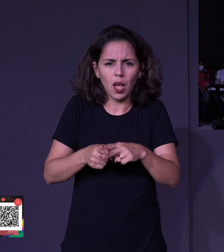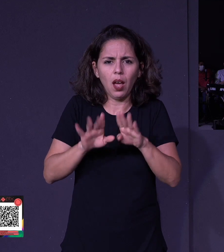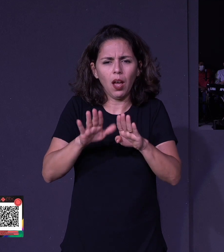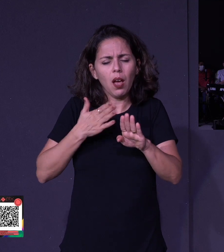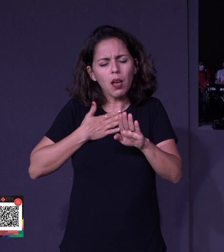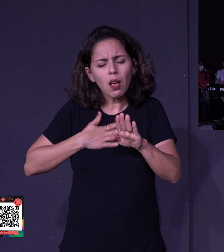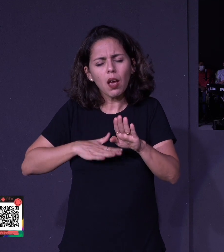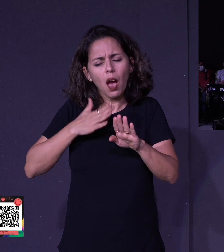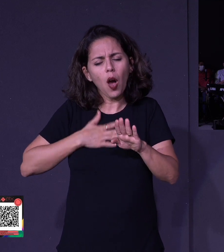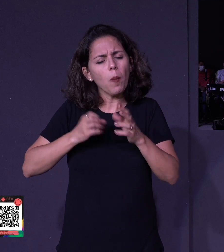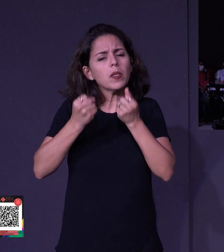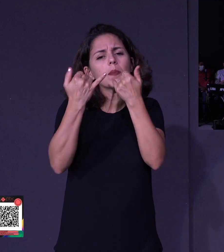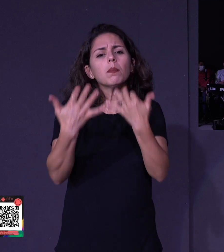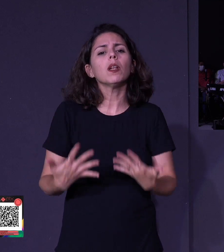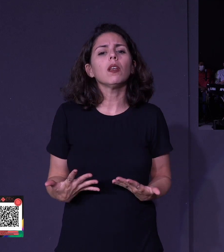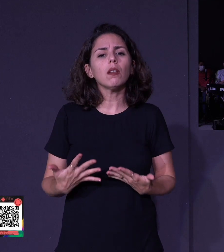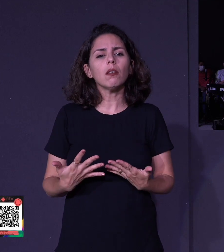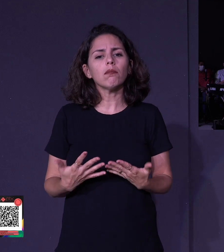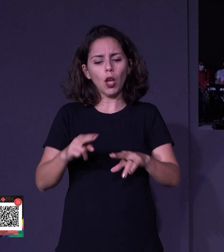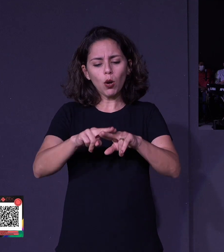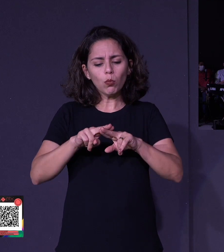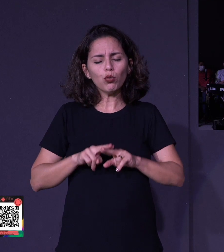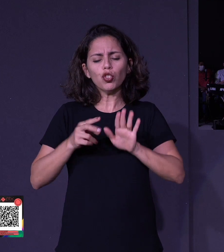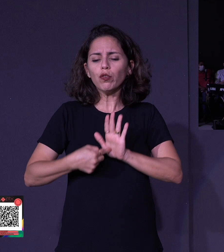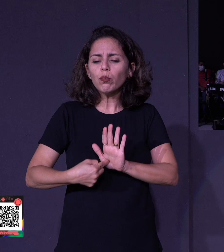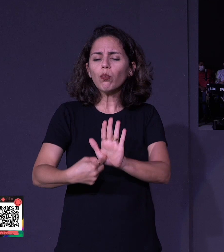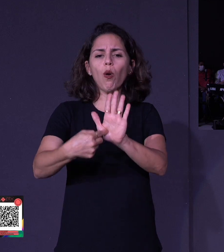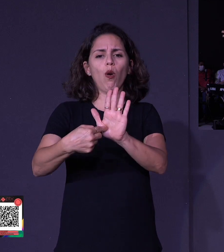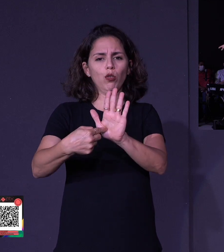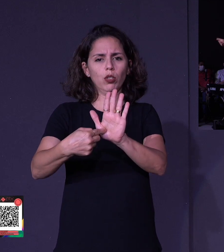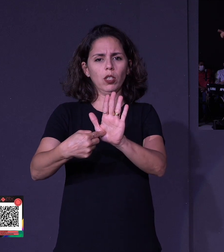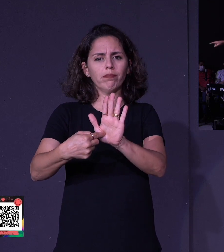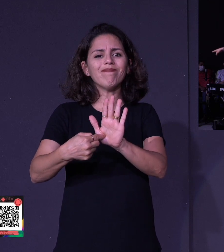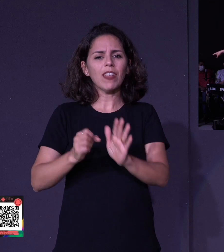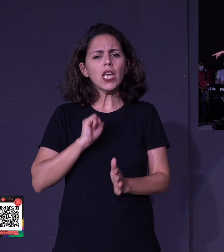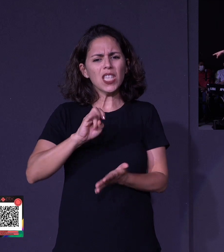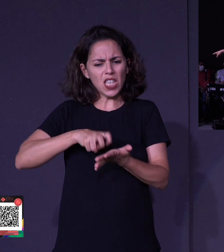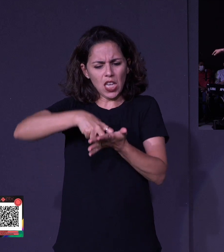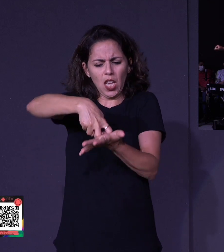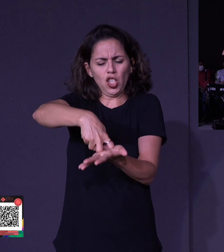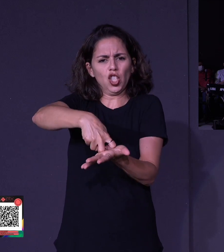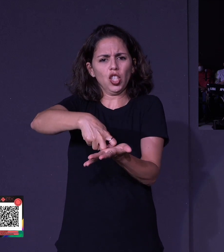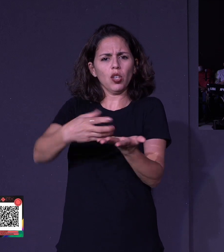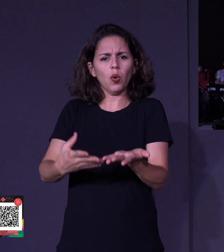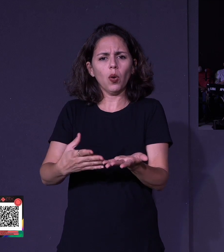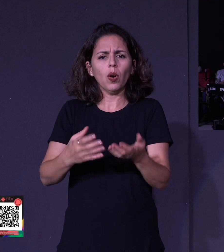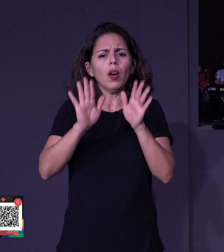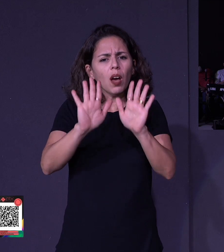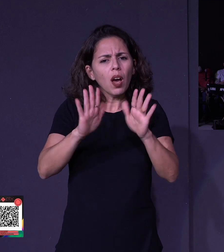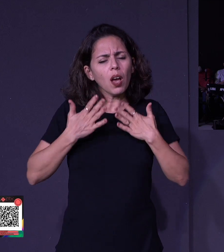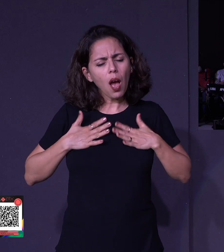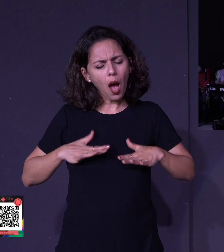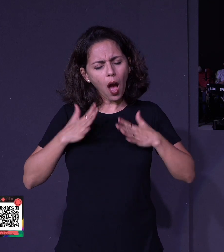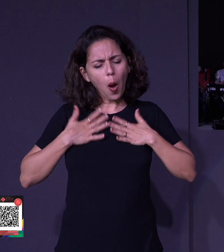Diga por quê. Se vai tirar alguma coisa, se vai dar castigo, torne cônscio por que você está fazendo aquilo. Por que